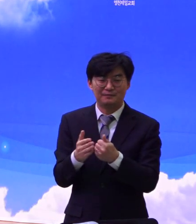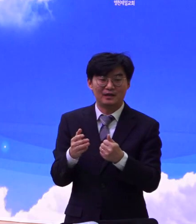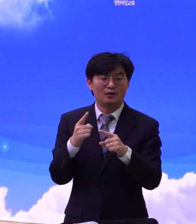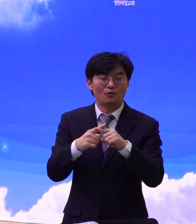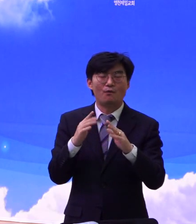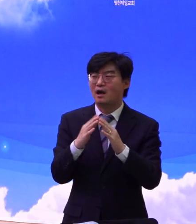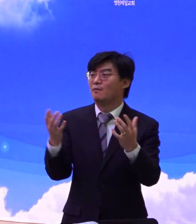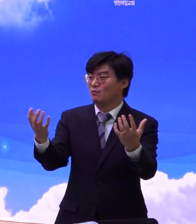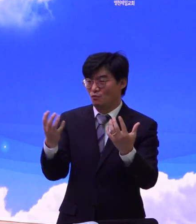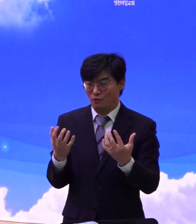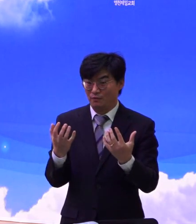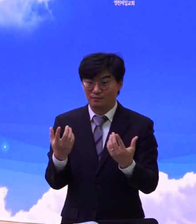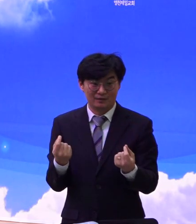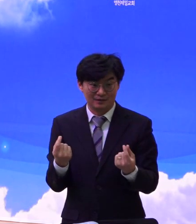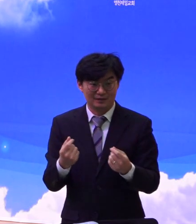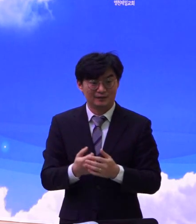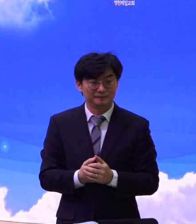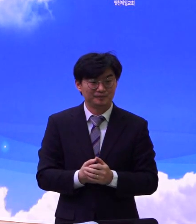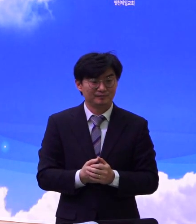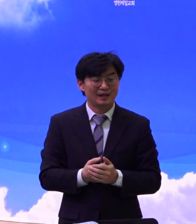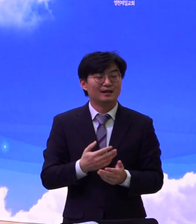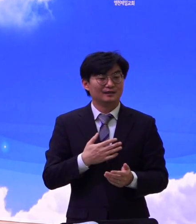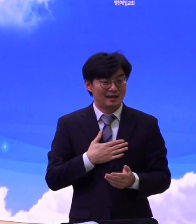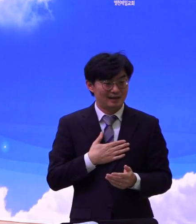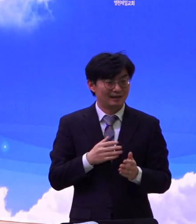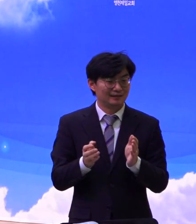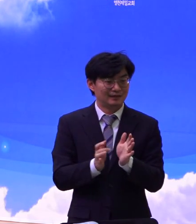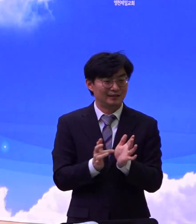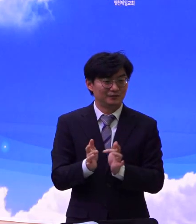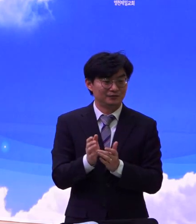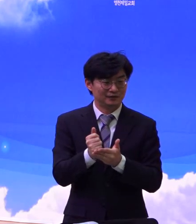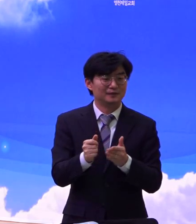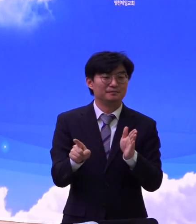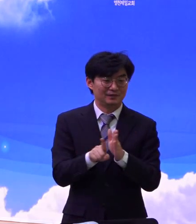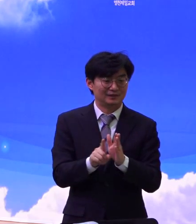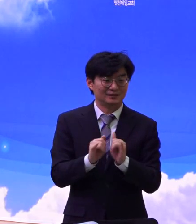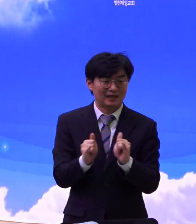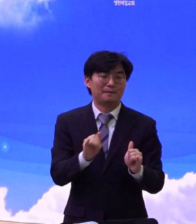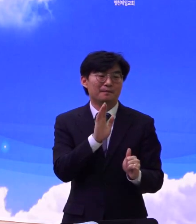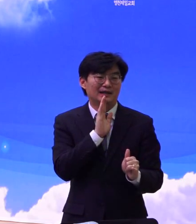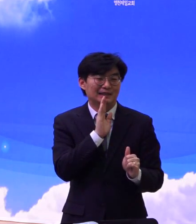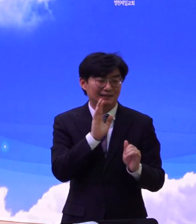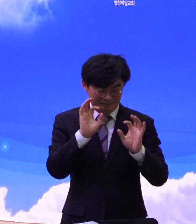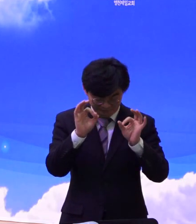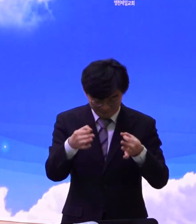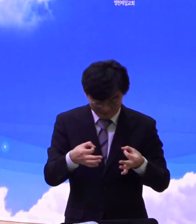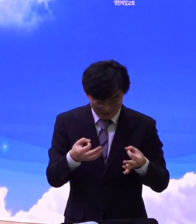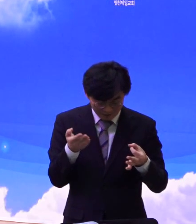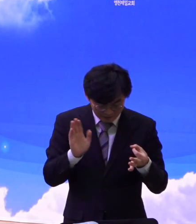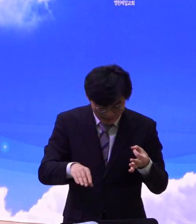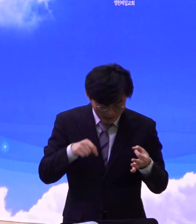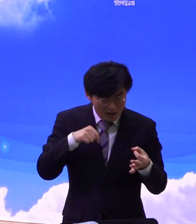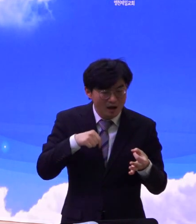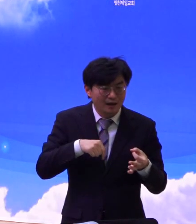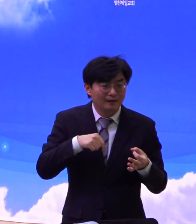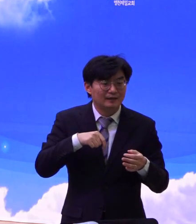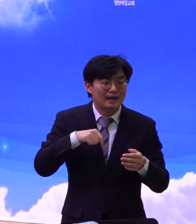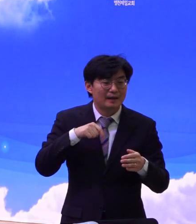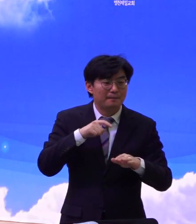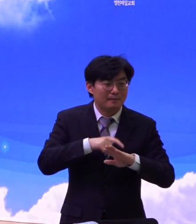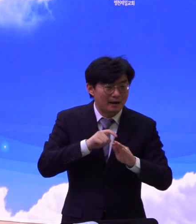믿는다고 하면서 더 자세히 우리의 삶과 마음 속을 들여다보면 알게 모르게 우리 안에